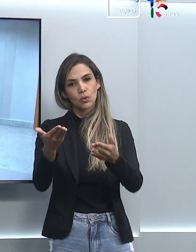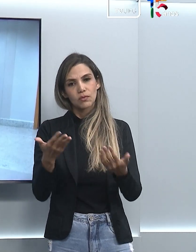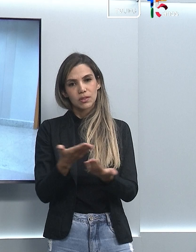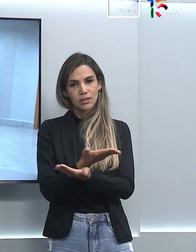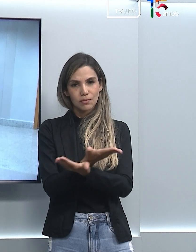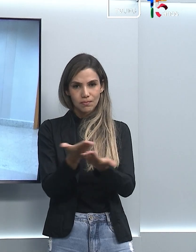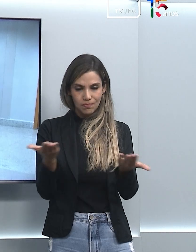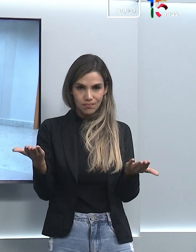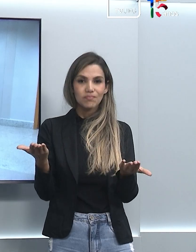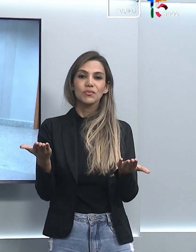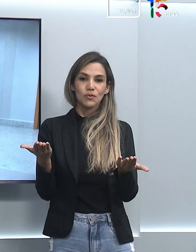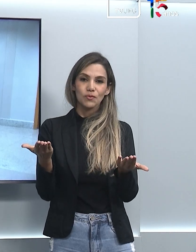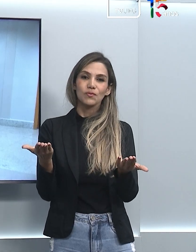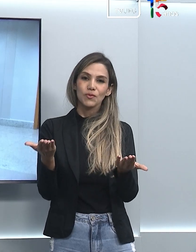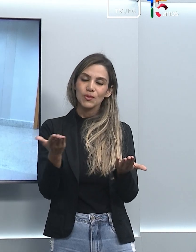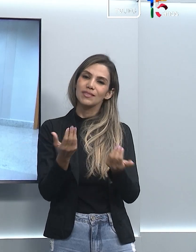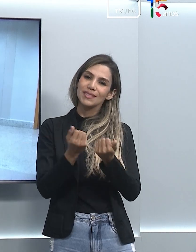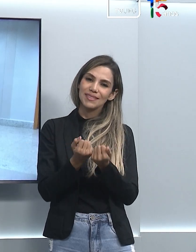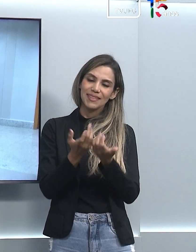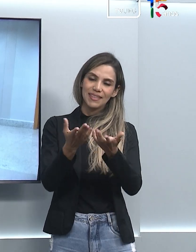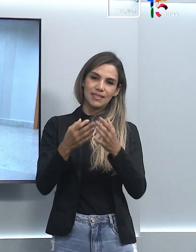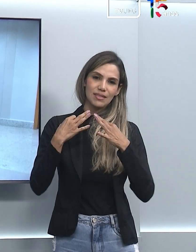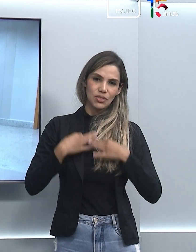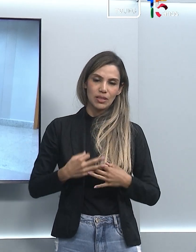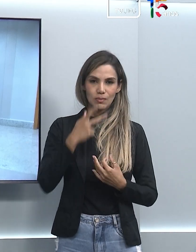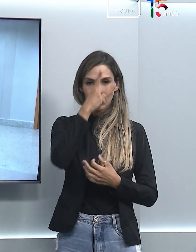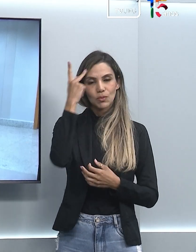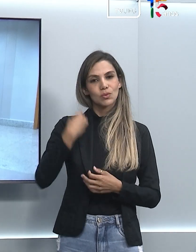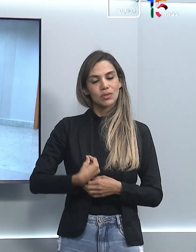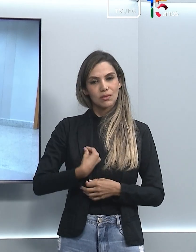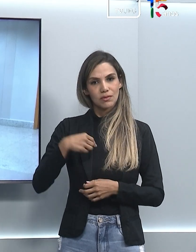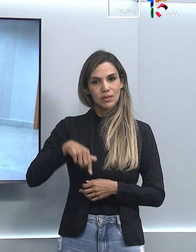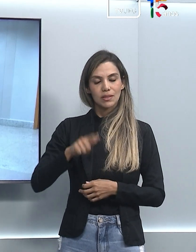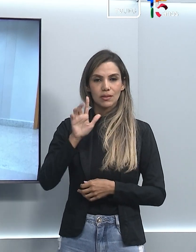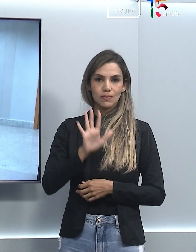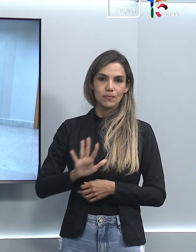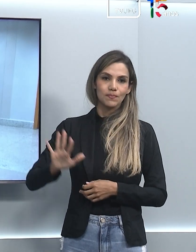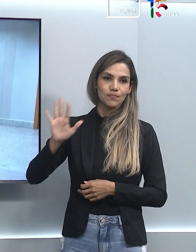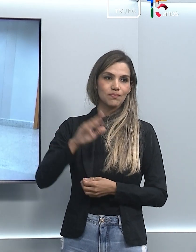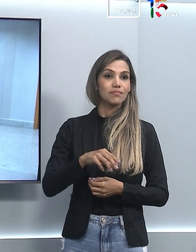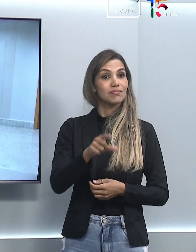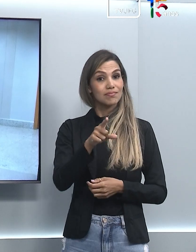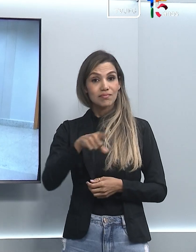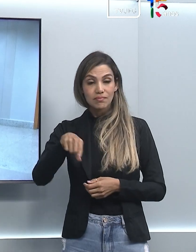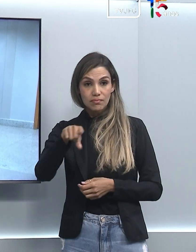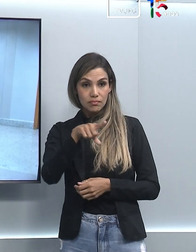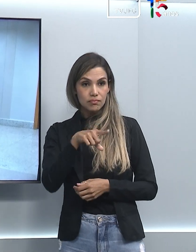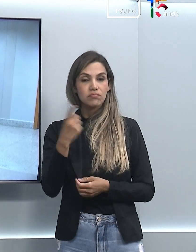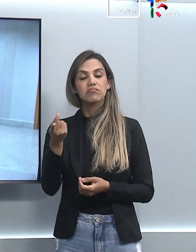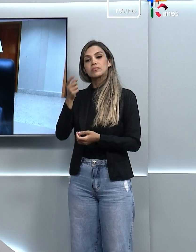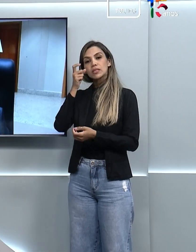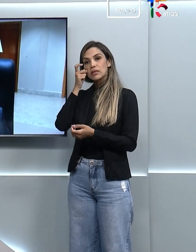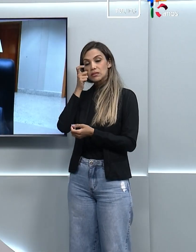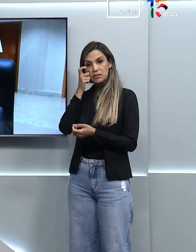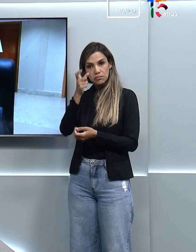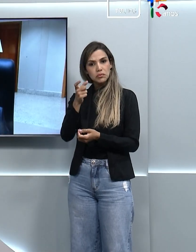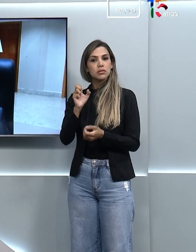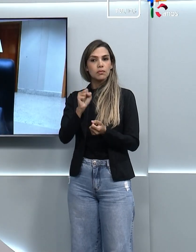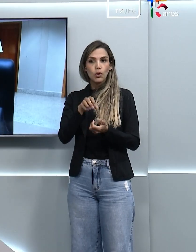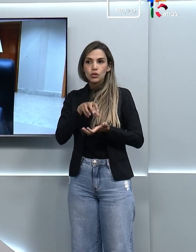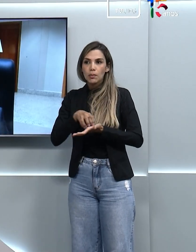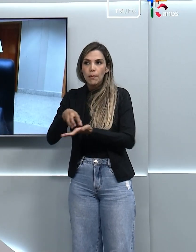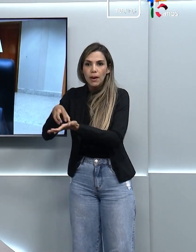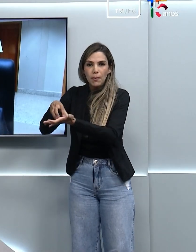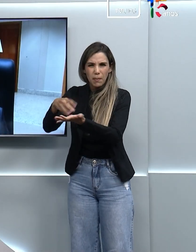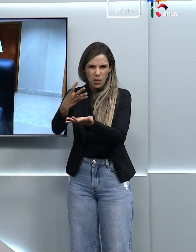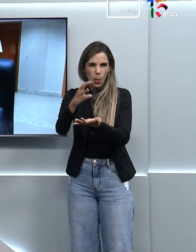darmos esse tom de dignidade às pessoas goianas. Então, quem tiver interesse, é só procurar essas 40 comarcas, né,